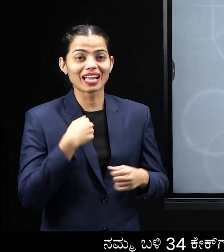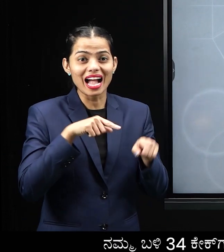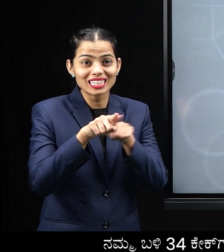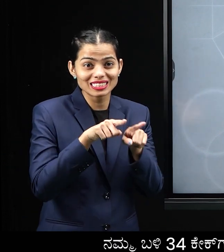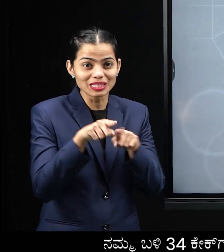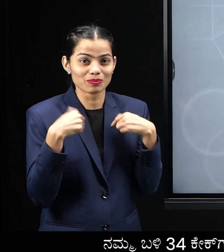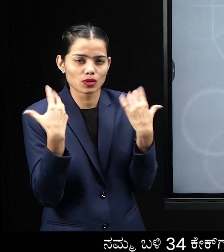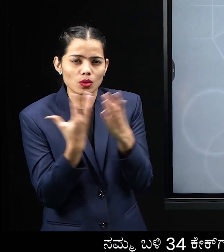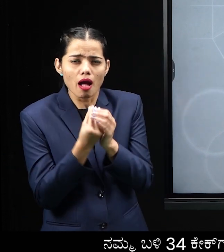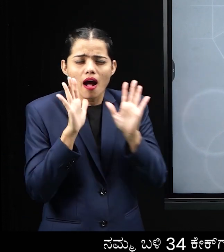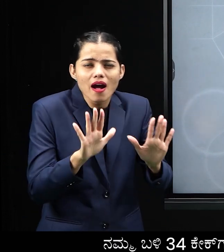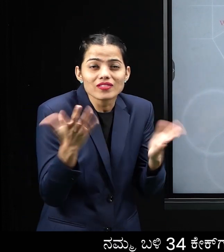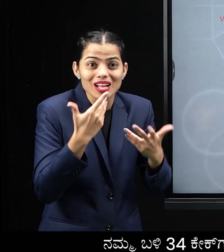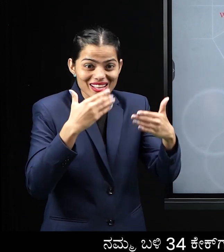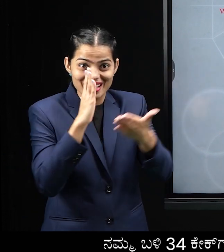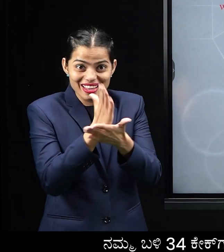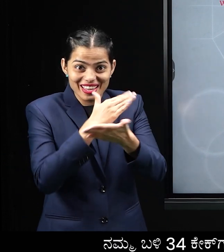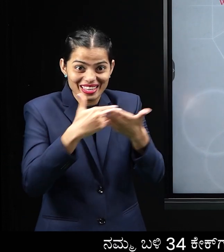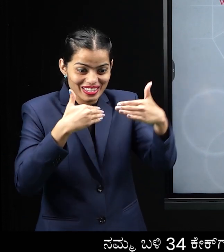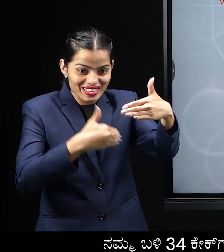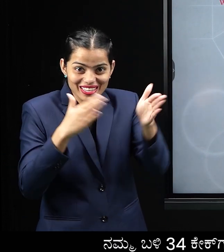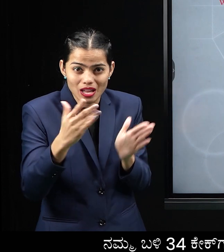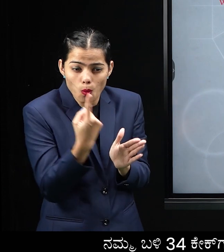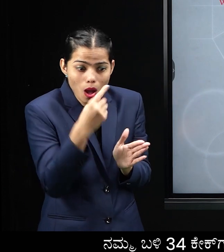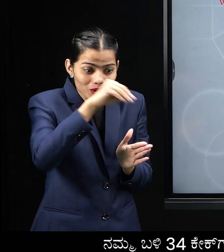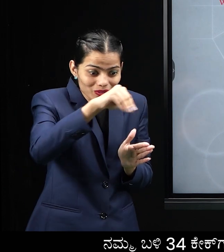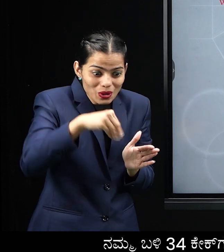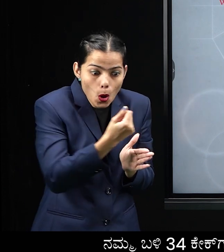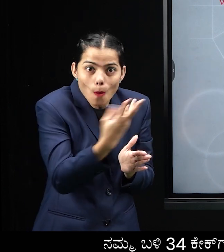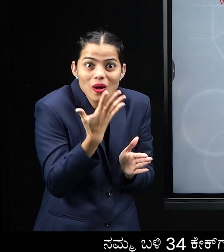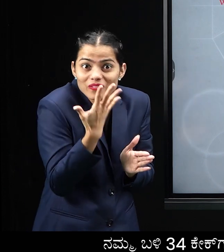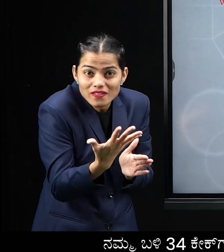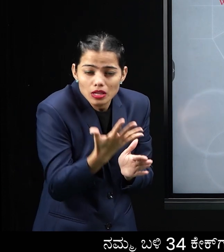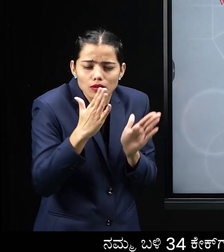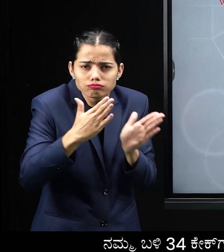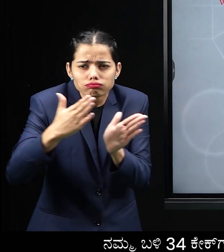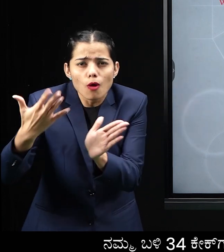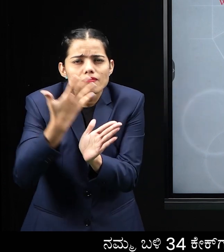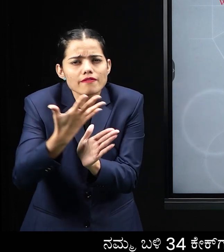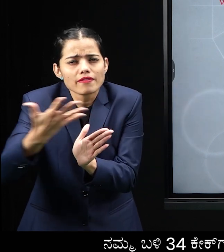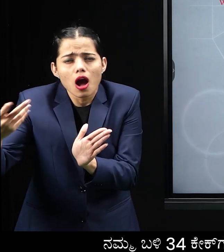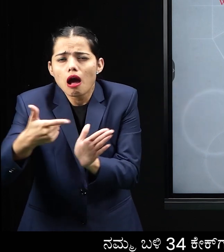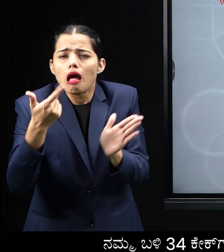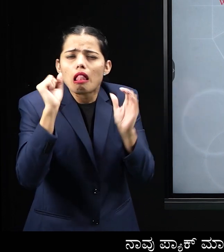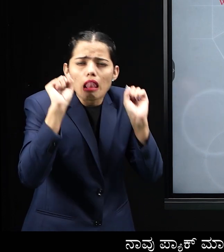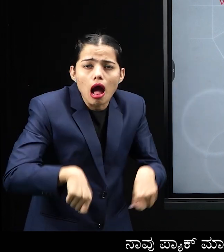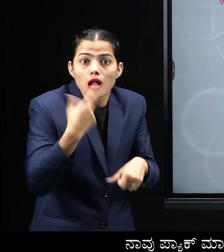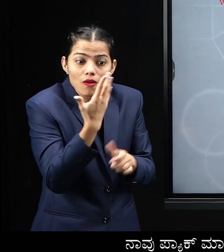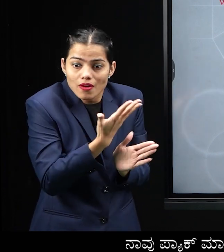ನಮ್ಮ ಬಳಿ 34 ಕೇಕ್ಗಳಿವೆ. ಪ್ರತಿ ಪೆಟ್ಟಿಗೆಯಲ್ಲಿ 5 ಕೇಕ್ಗಳನ್ನು ಮಾತ್ರ ಇರಿಸಬಹುದು. ನಾವು